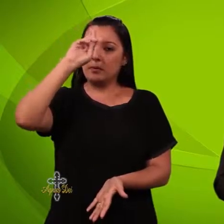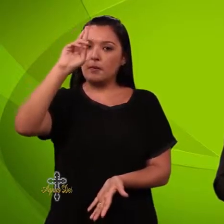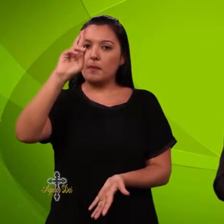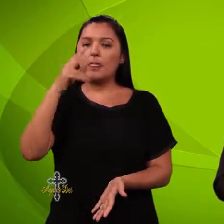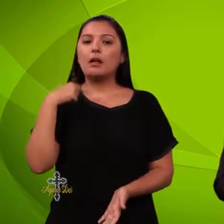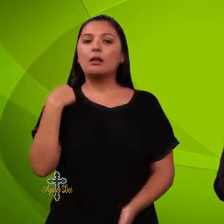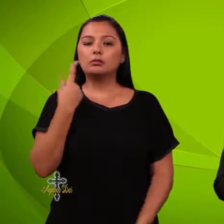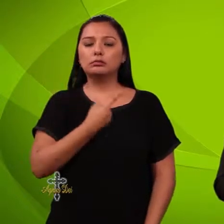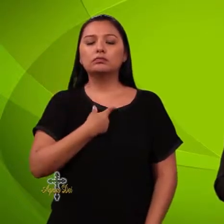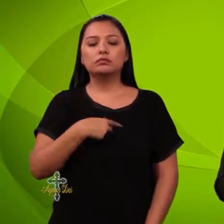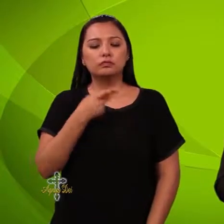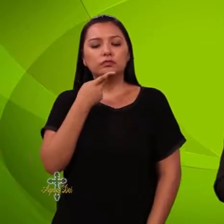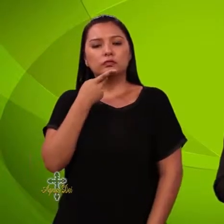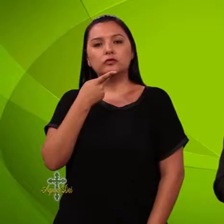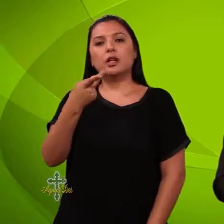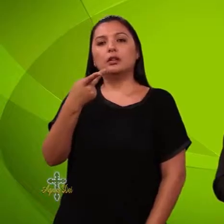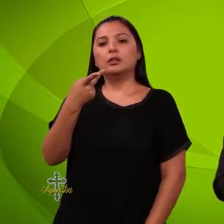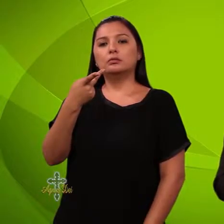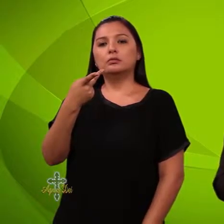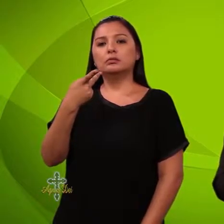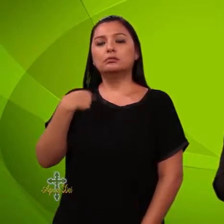todo o ano litúrgico.